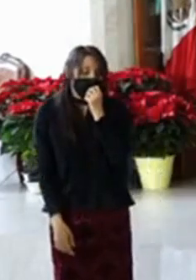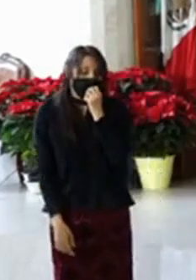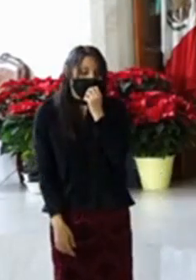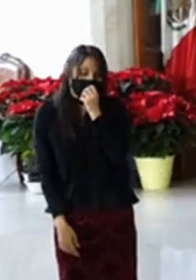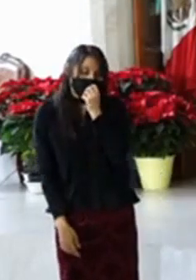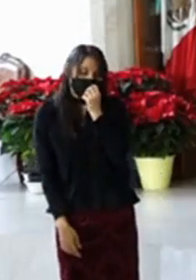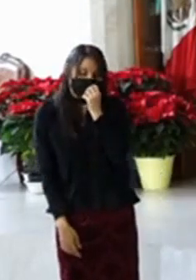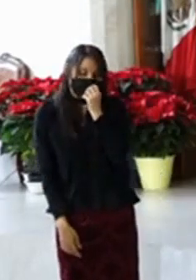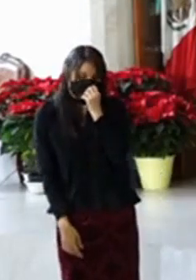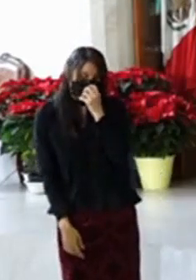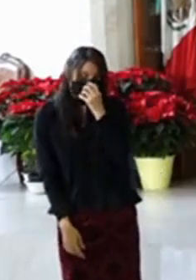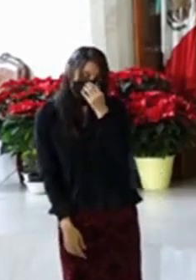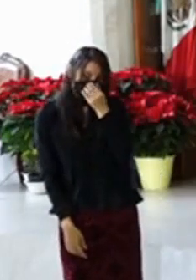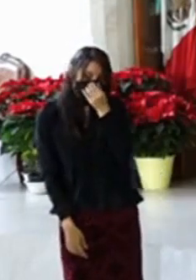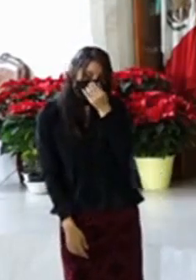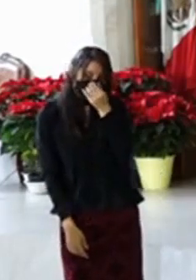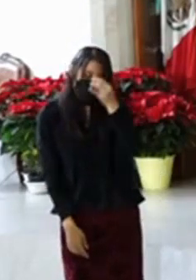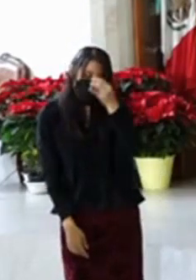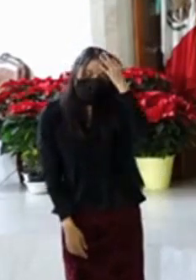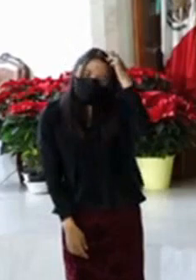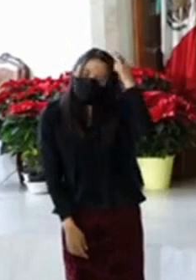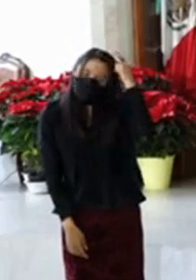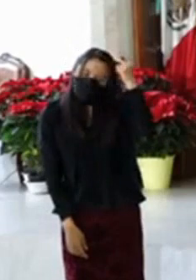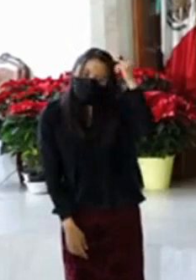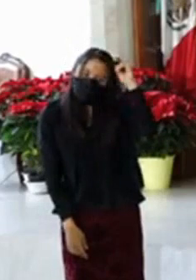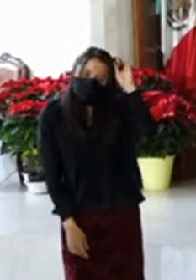La principal polémica